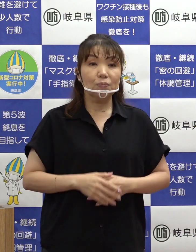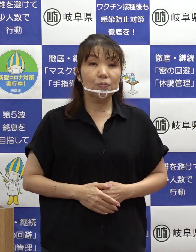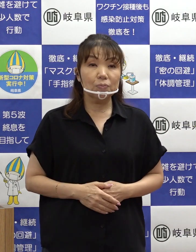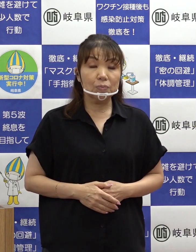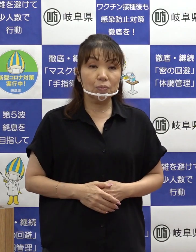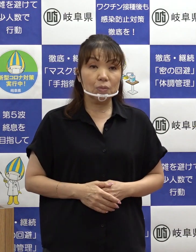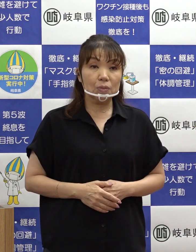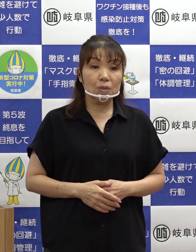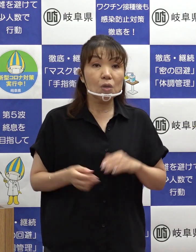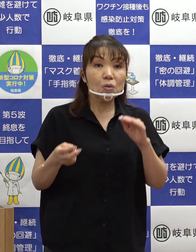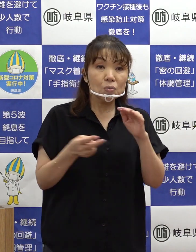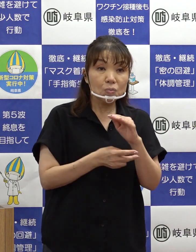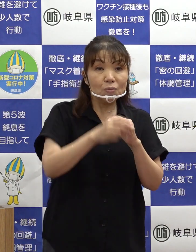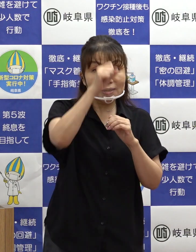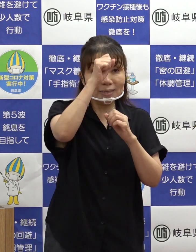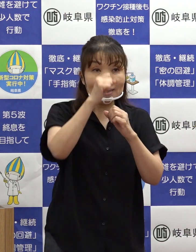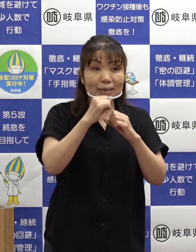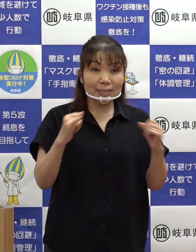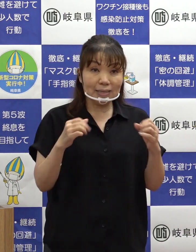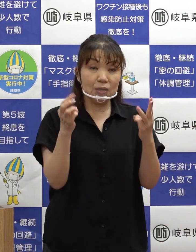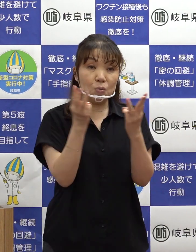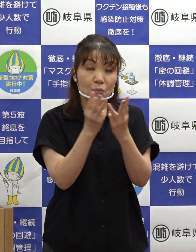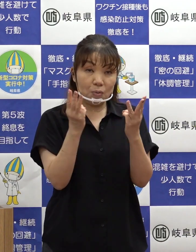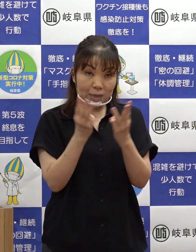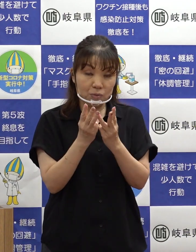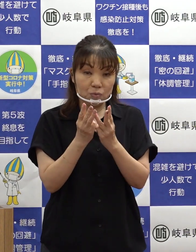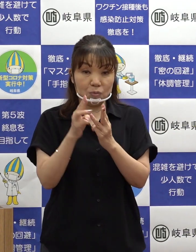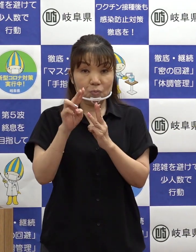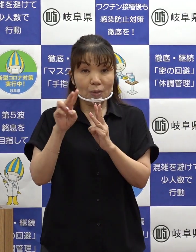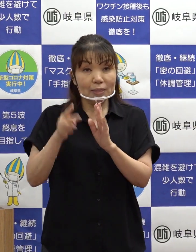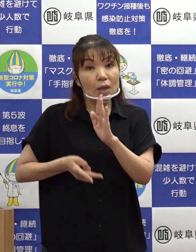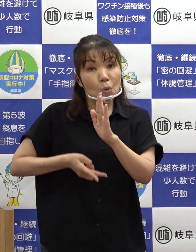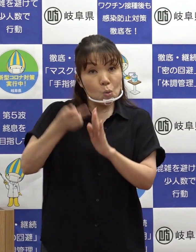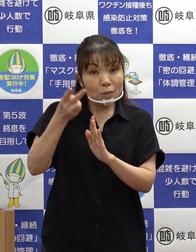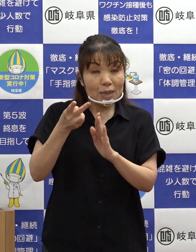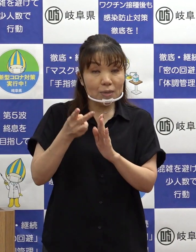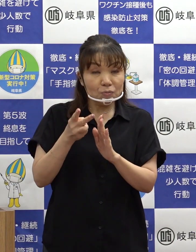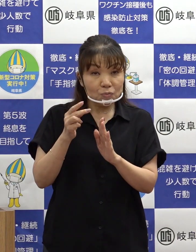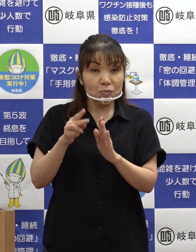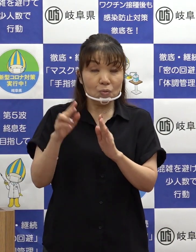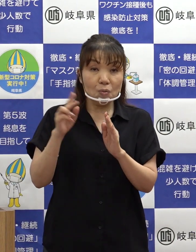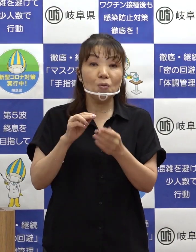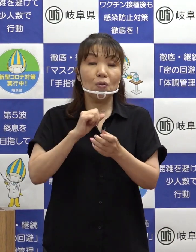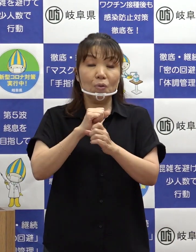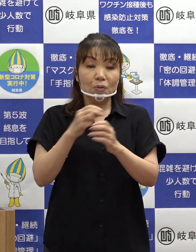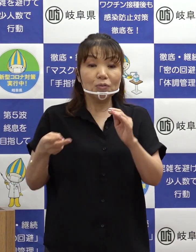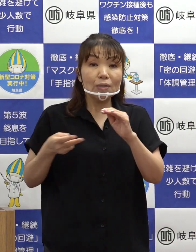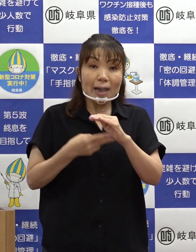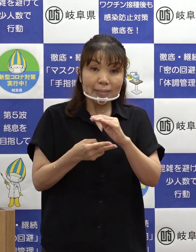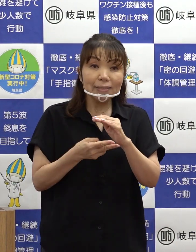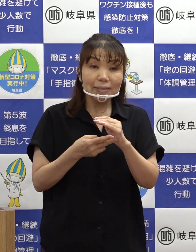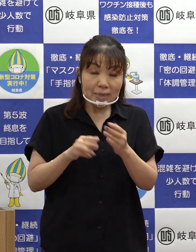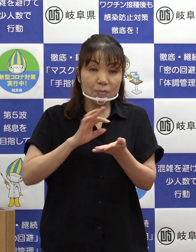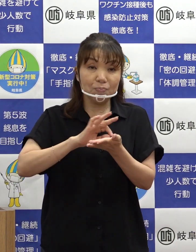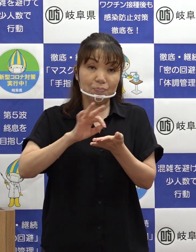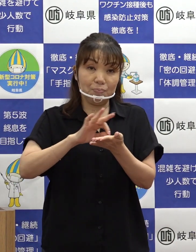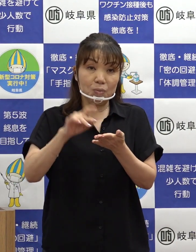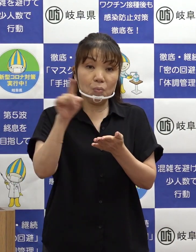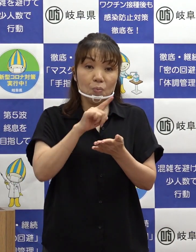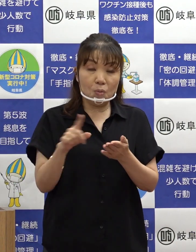入院患者数、それから宿泊療養施設の入所者数、いずれも急速に減ってきているということでございます。